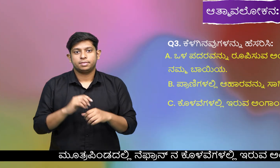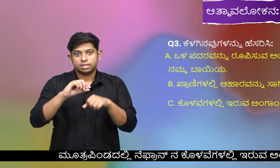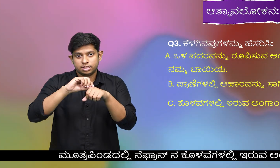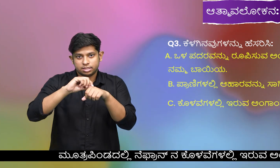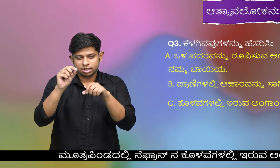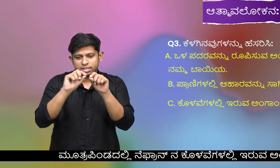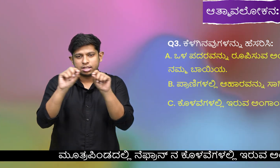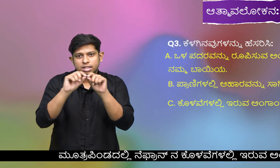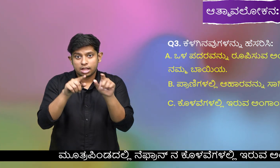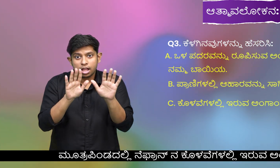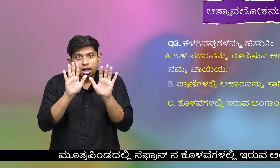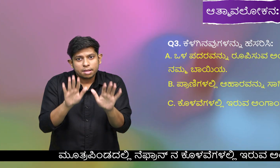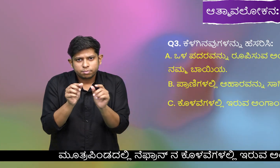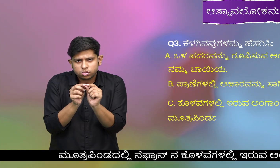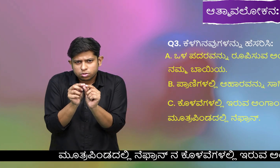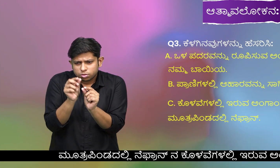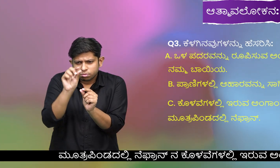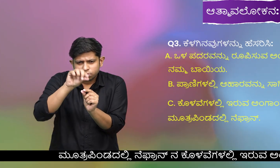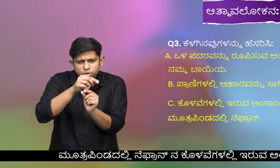ಮೂತ್ರಪಿಂಡದಲ್ಲಿ ನೆಫ್ರಾನ್ನ ಕೊಳವೆಗಳಲ್ಲಿ ಇರುವ ಅಂಗಾಂಶ,